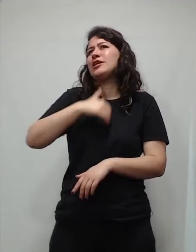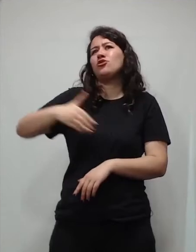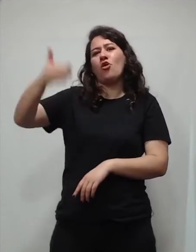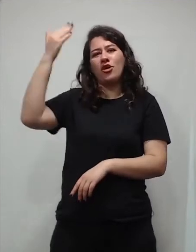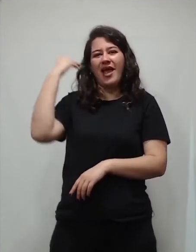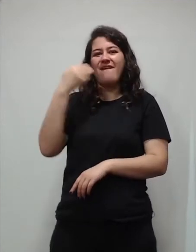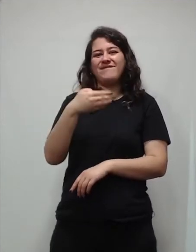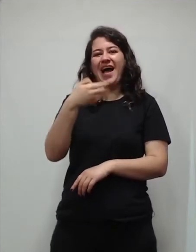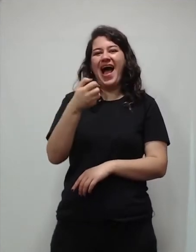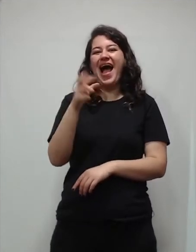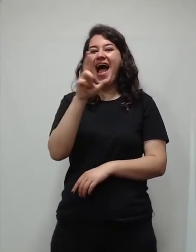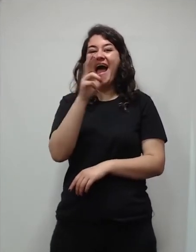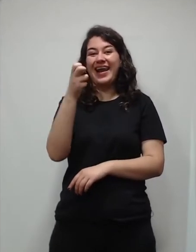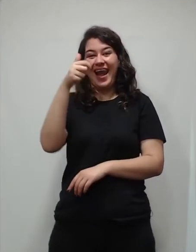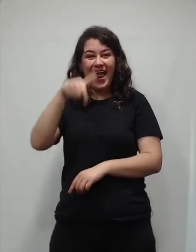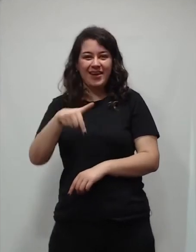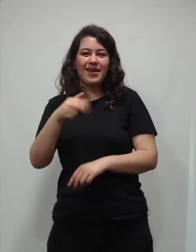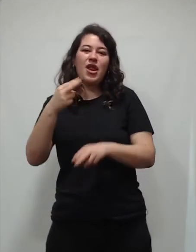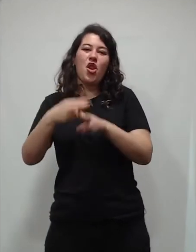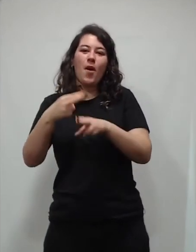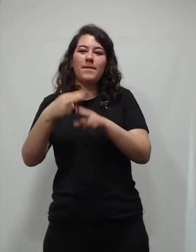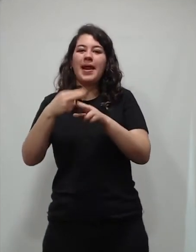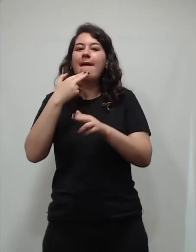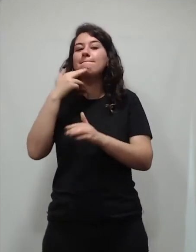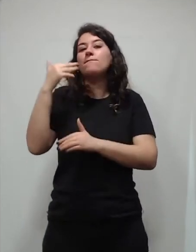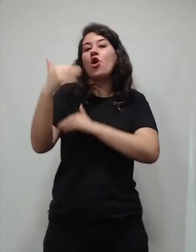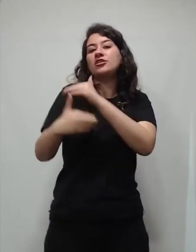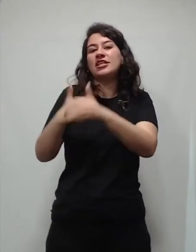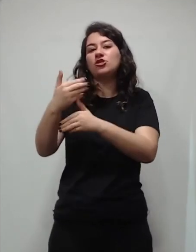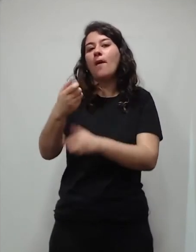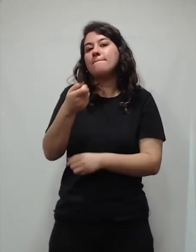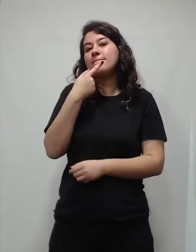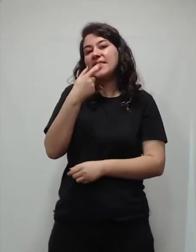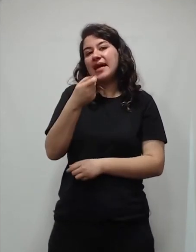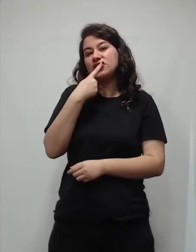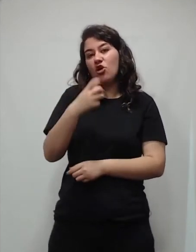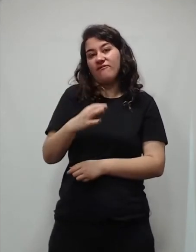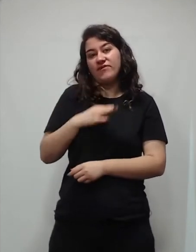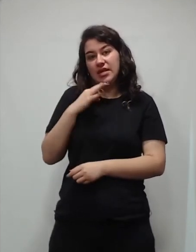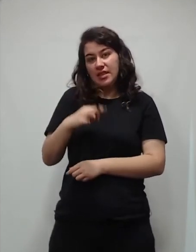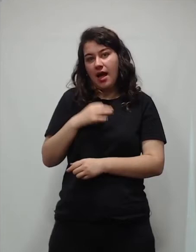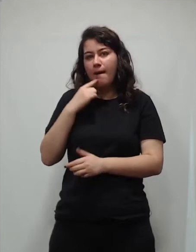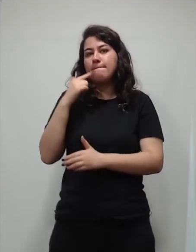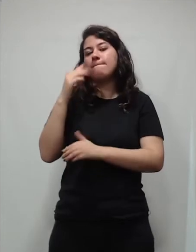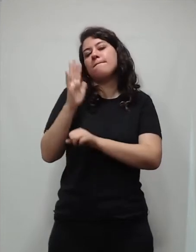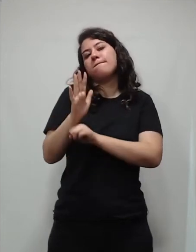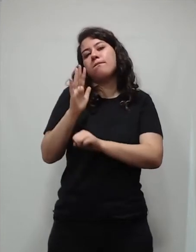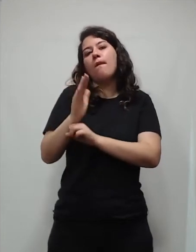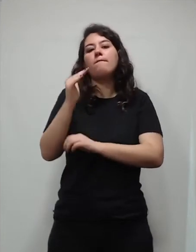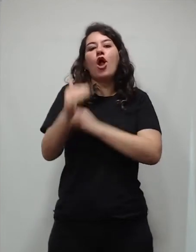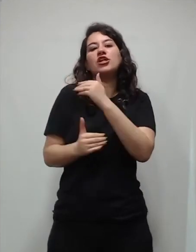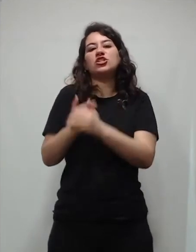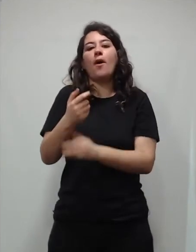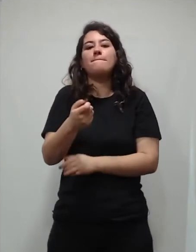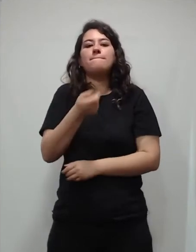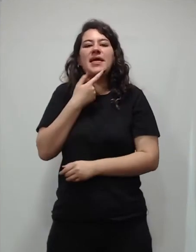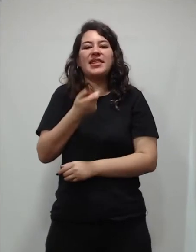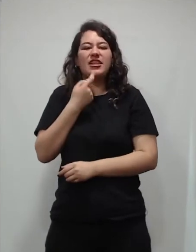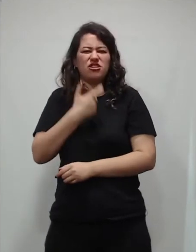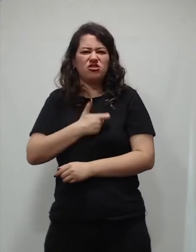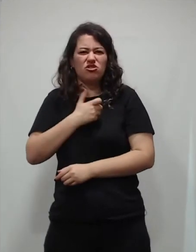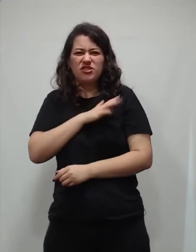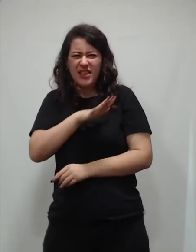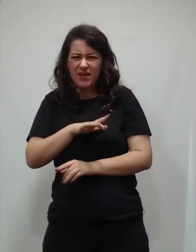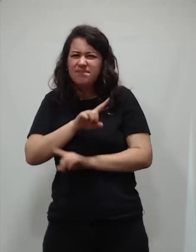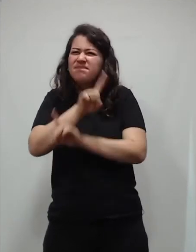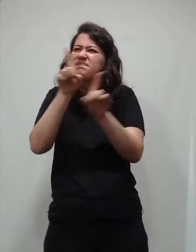historiador, se dice como el proceso de medicalización de la vida, el proceso de medicalización social. ¿Qué